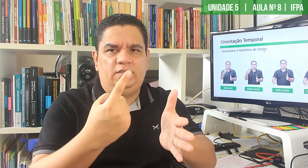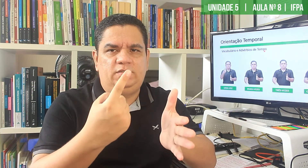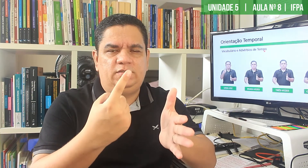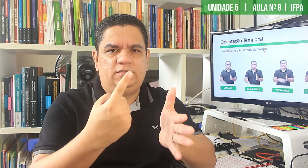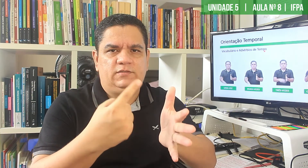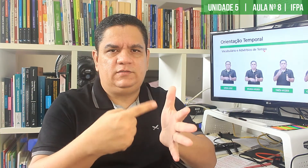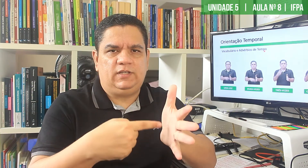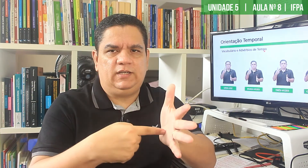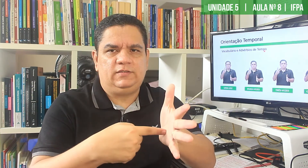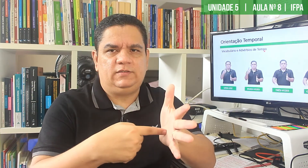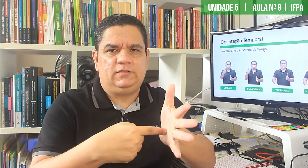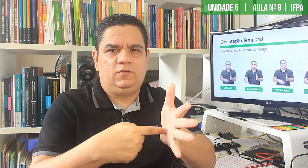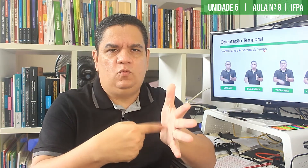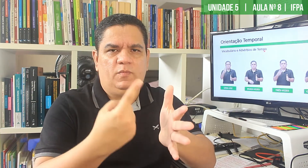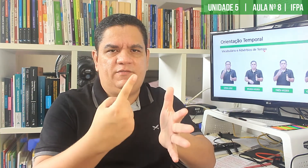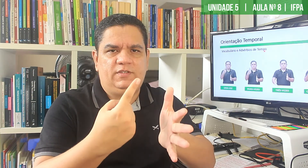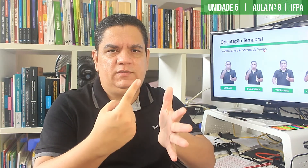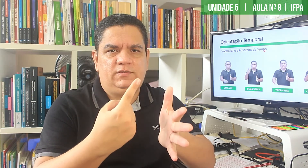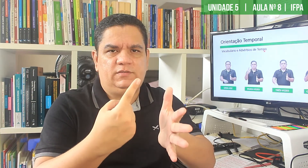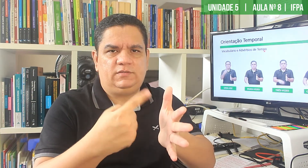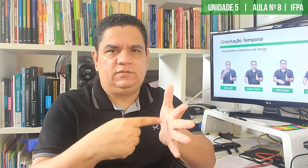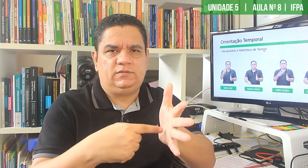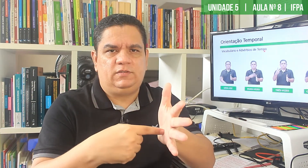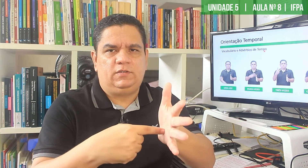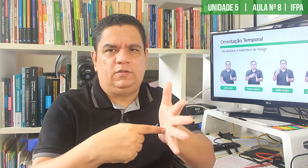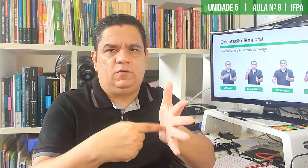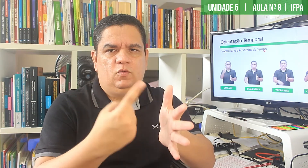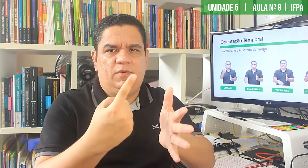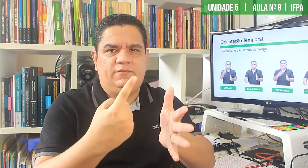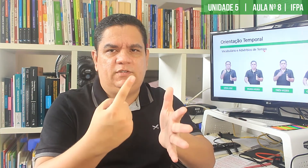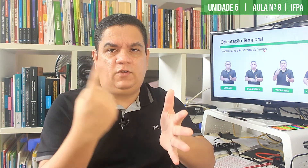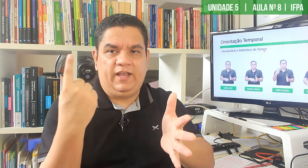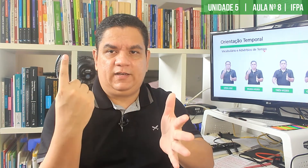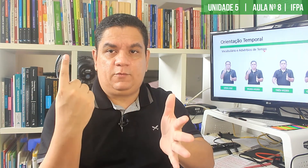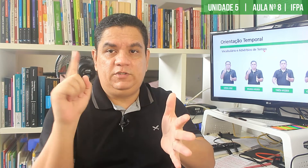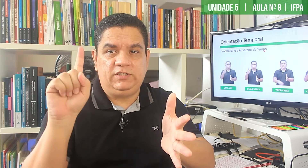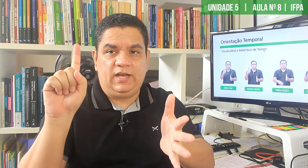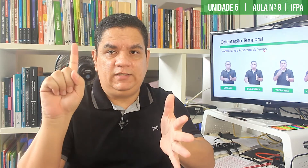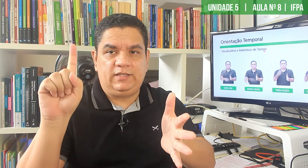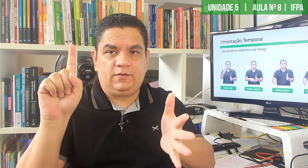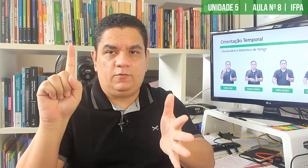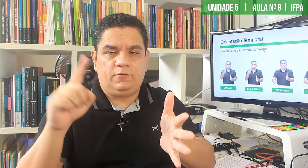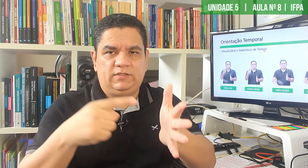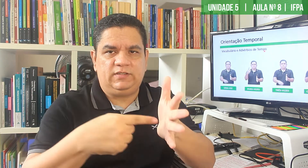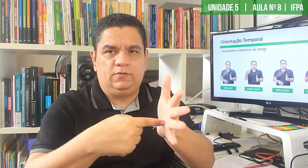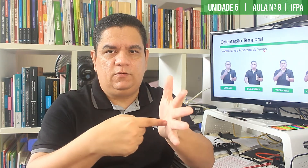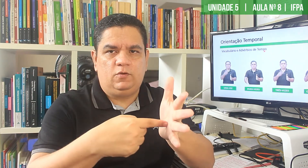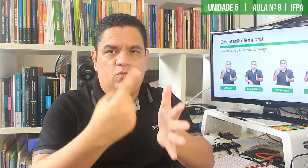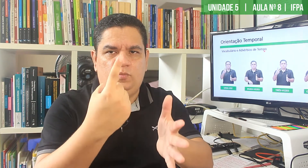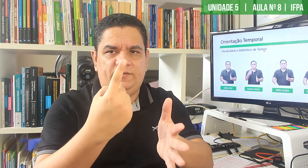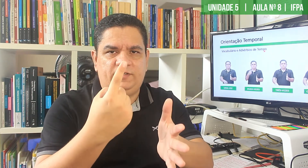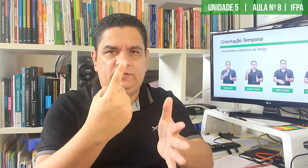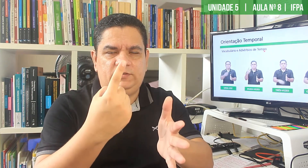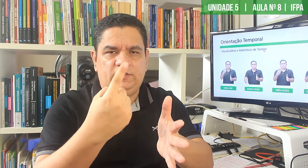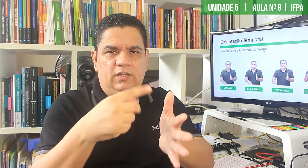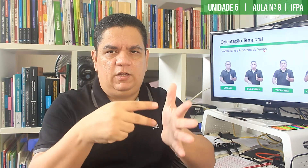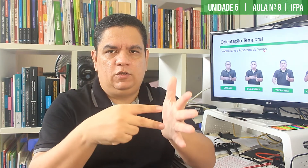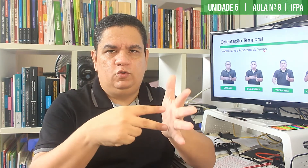vez, tá? Uma vez. Uma vez. A regra da quantidade é essa configuração, uma vez.